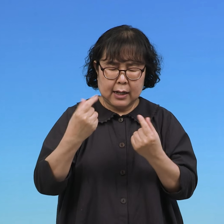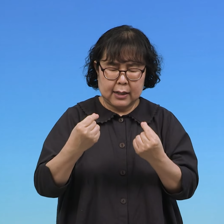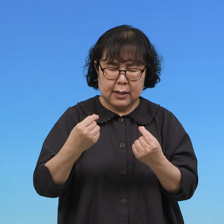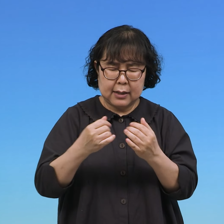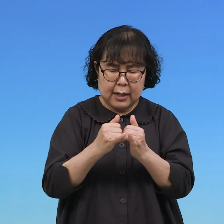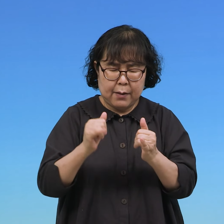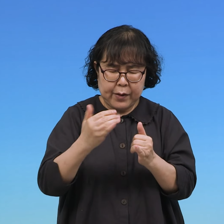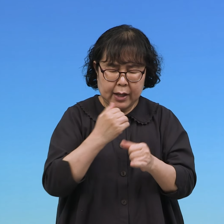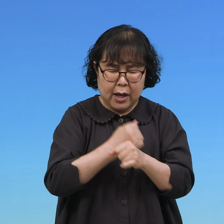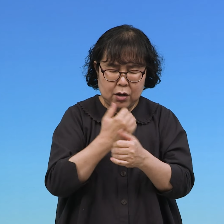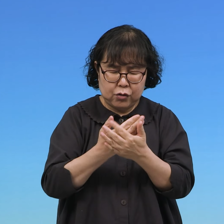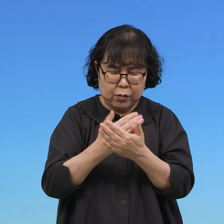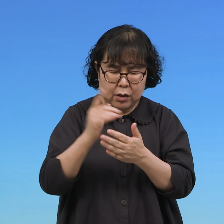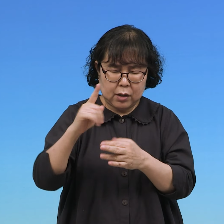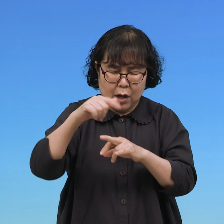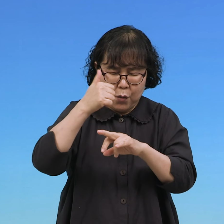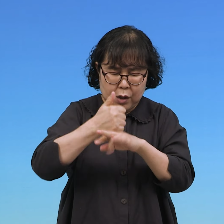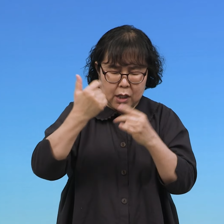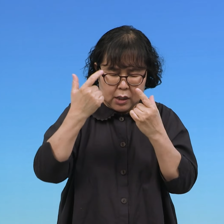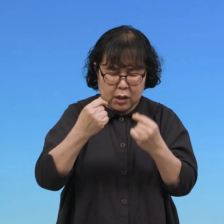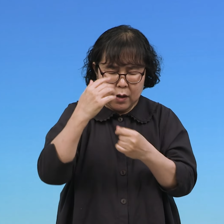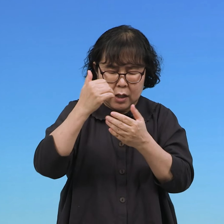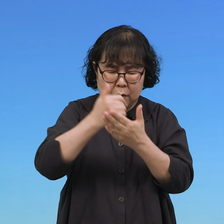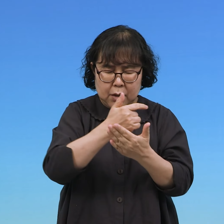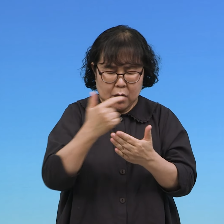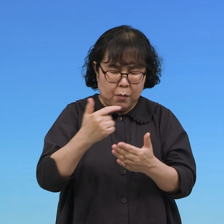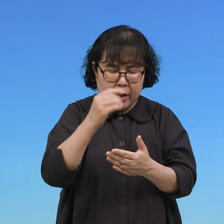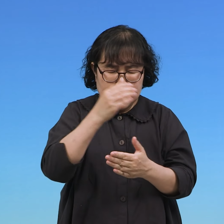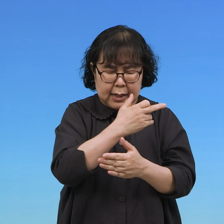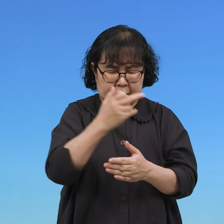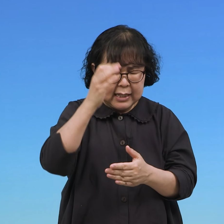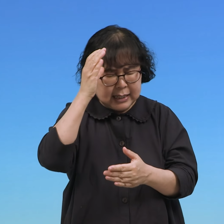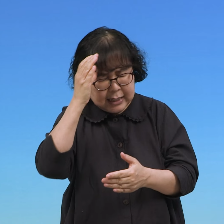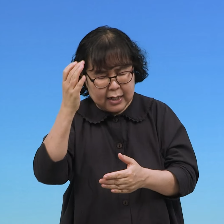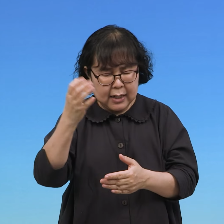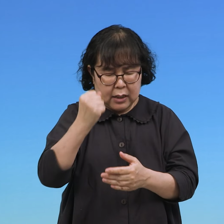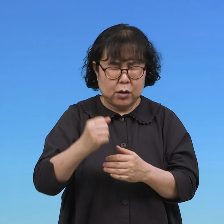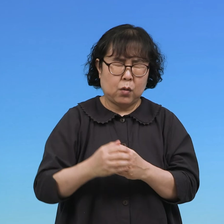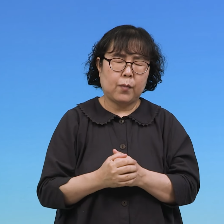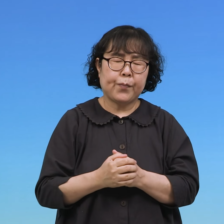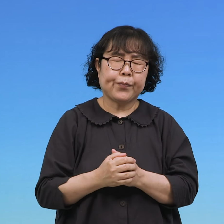주시옵소서. 다윗처럼 하나님께서 너무나 큰 기대를 가지고